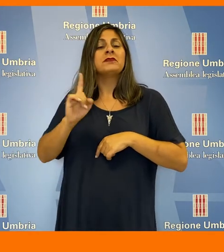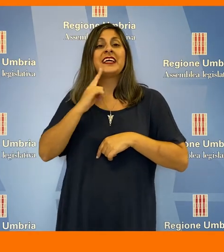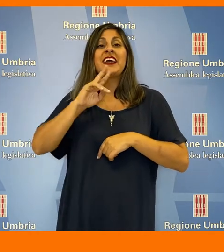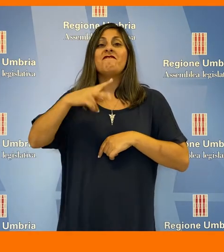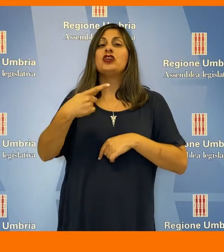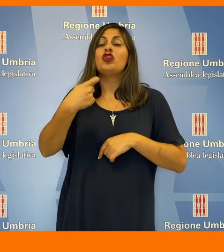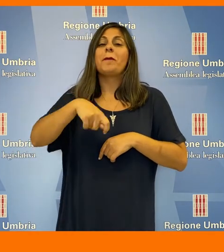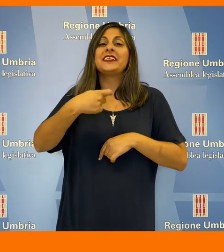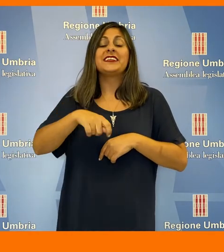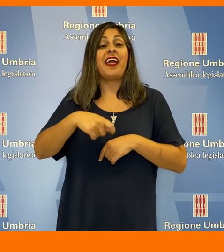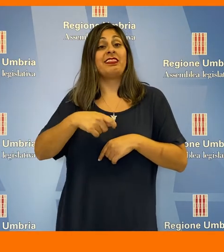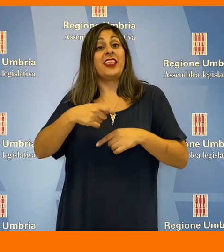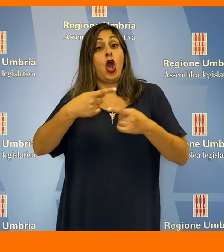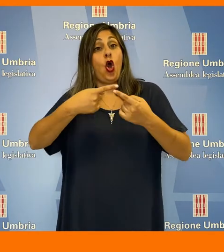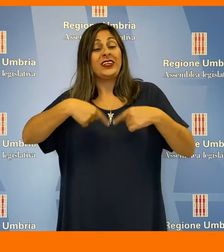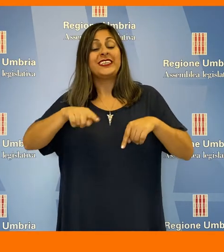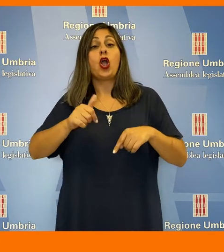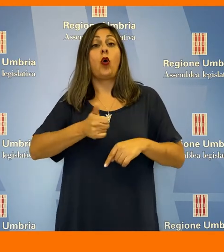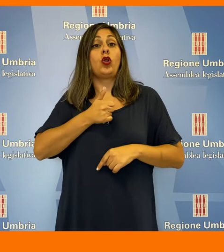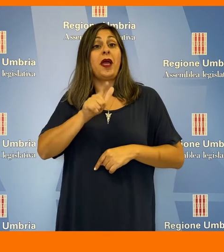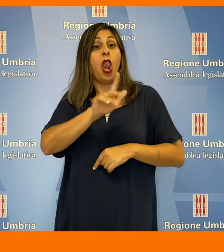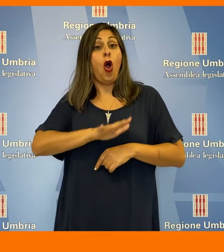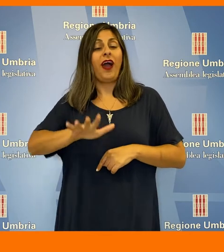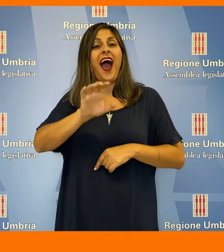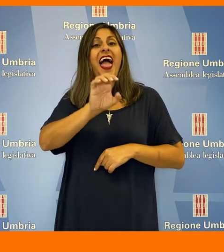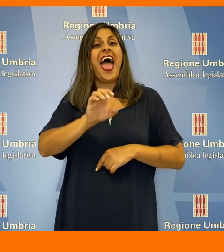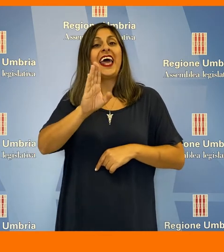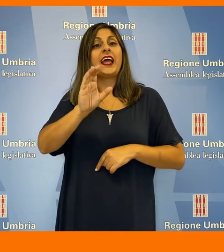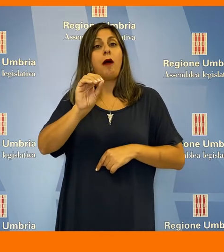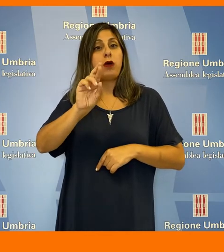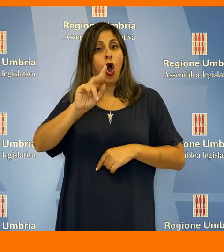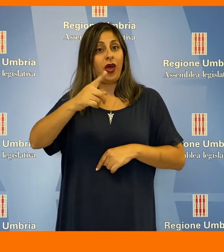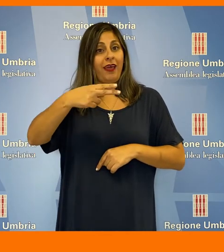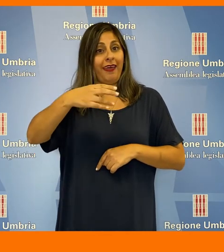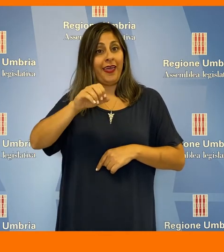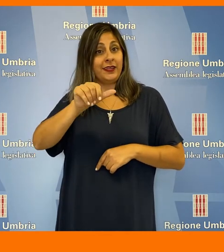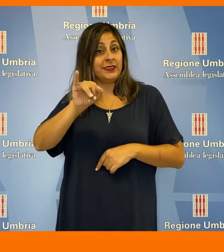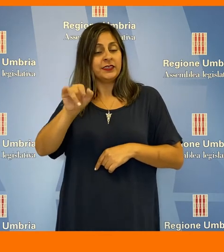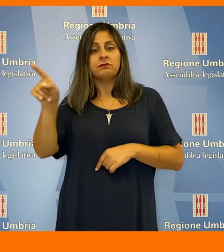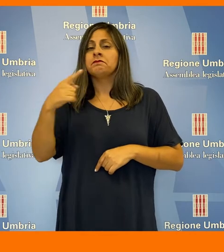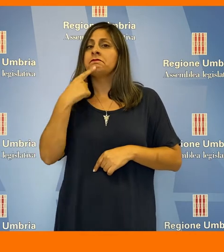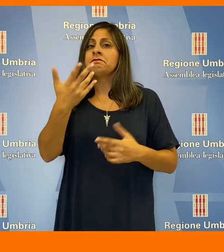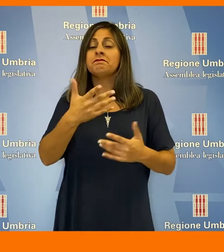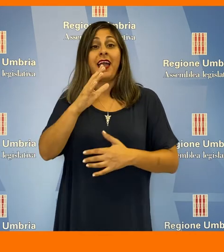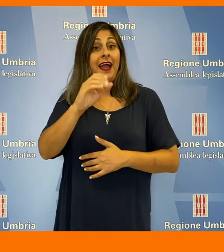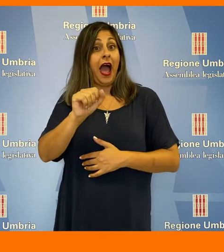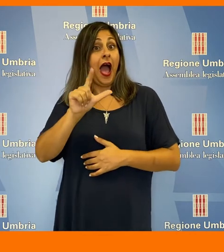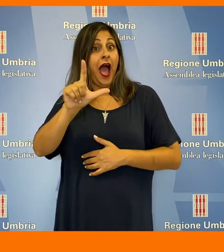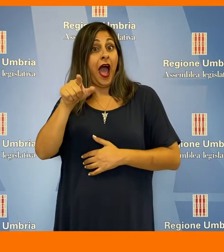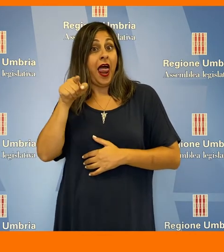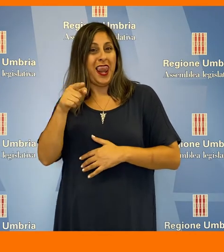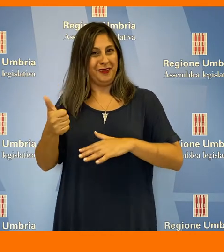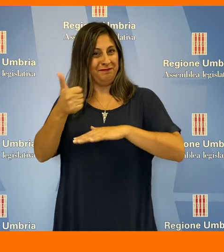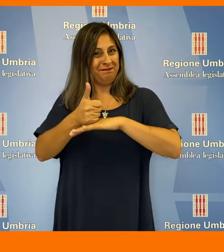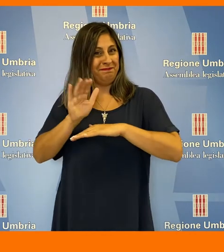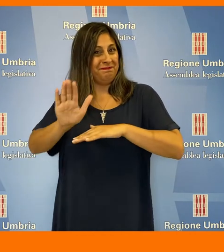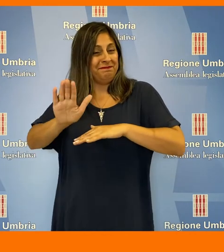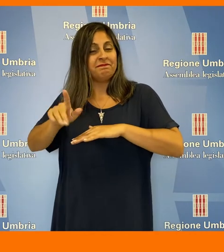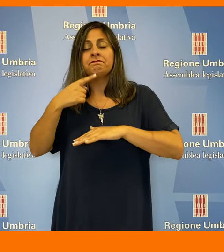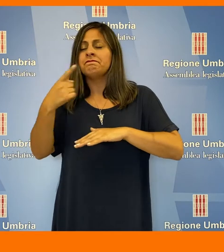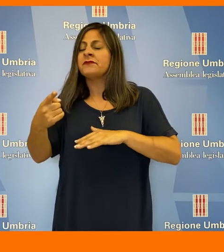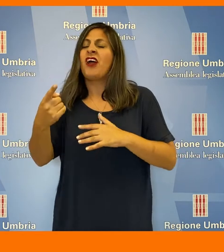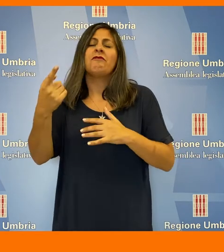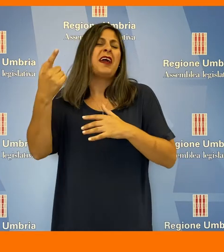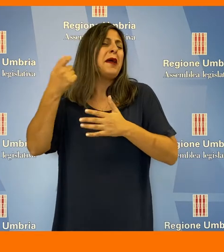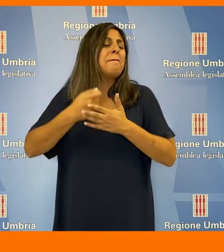del Consiglio delle Autonomie Locali, Erika Borghesi, che ha sottolineato come il CAL reputi fondamentale la